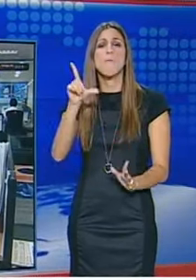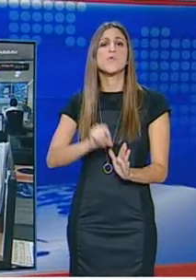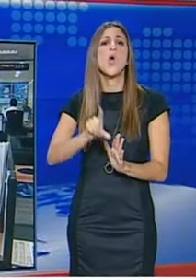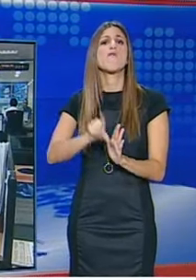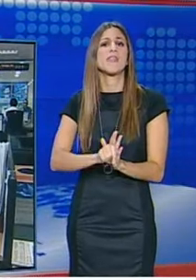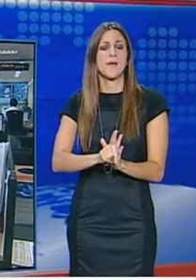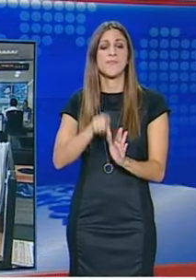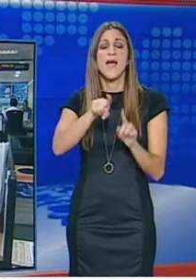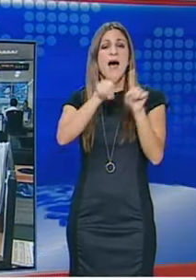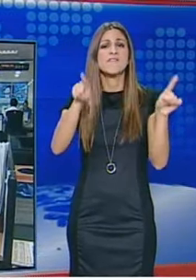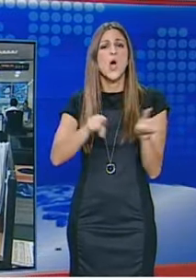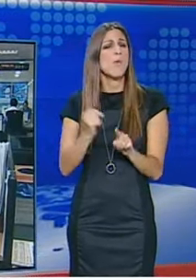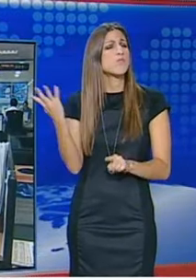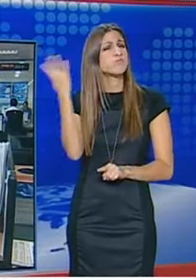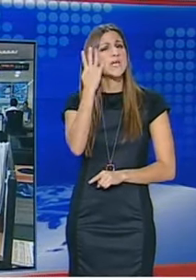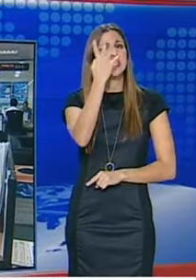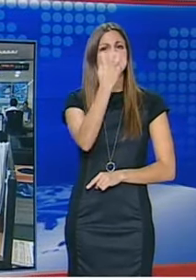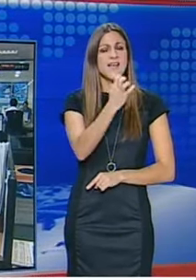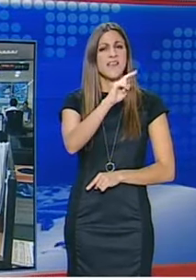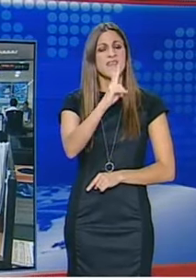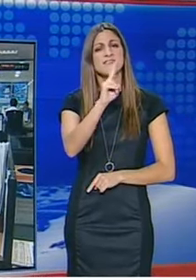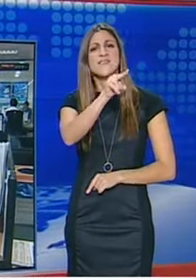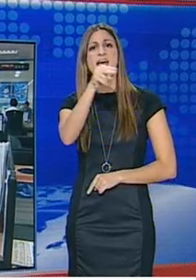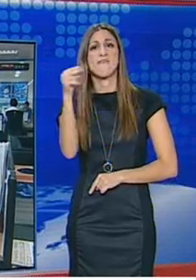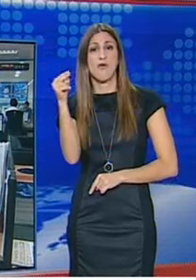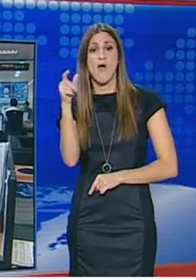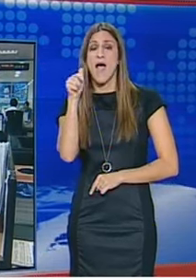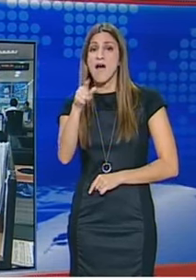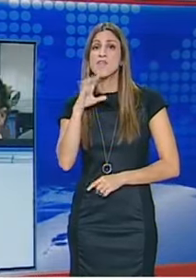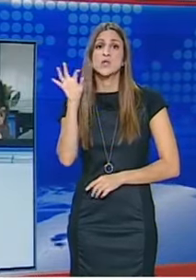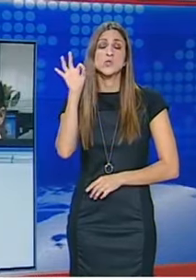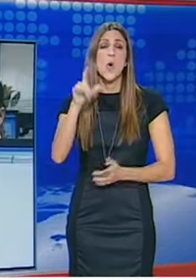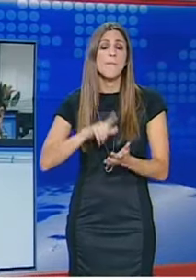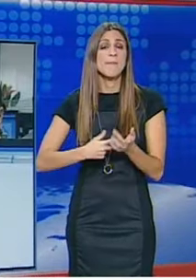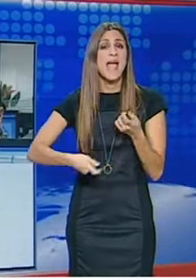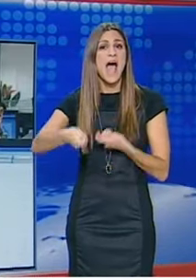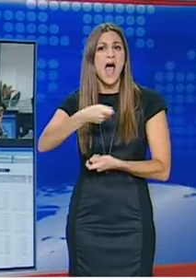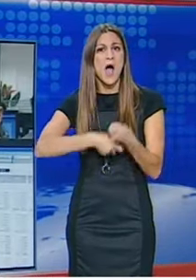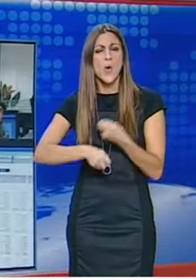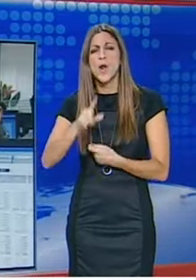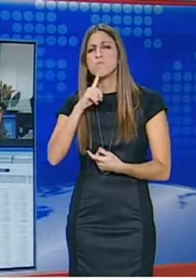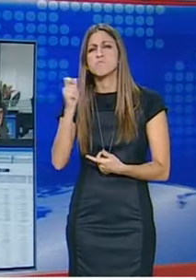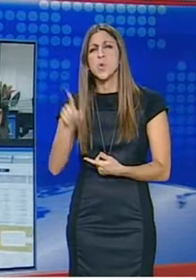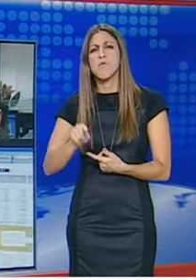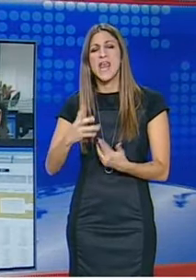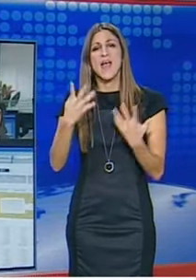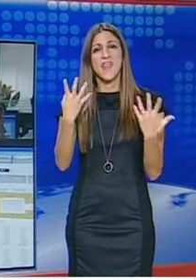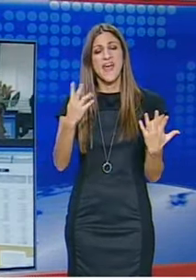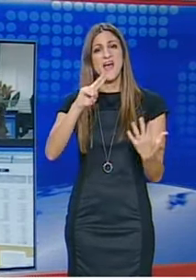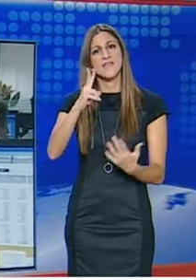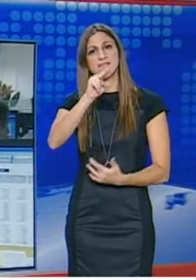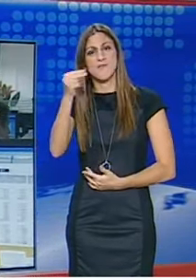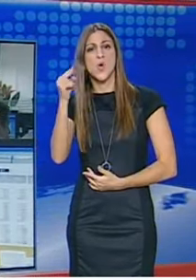δισεκατομμύρια ευρώ και θα εξαγοραστούν ομόλογα ονομαστικής αξίας 40 δισεκατομμυρίων με στόχο την περικοπή του χρέους κατά 30